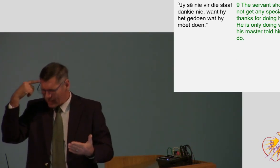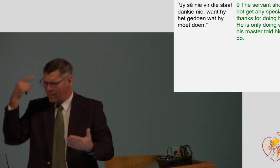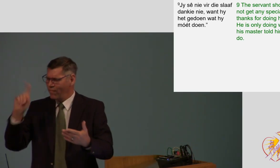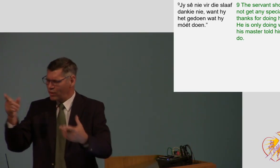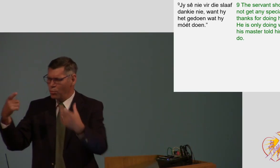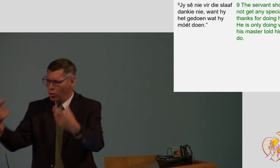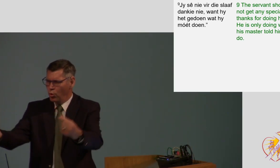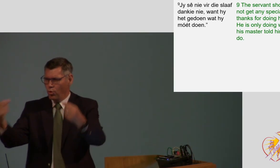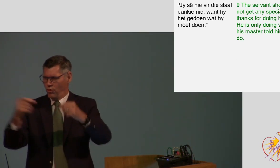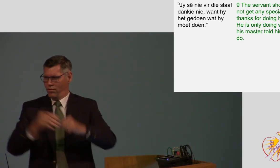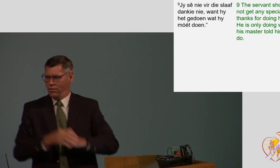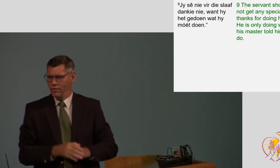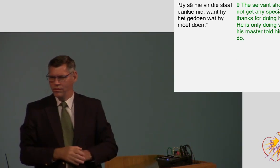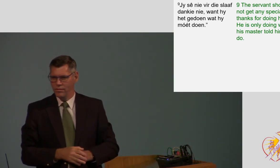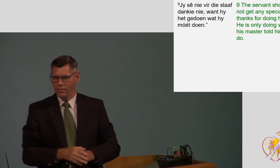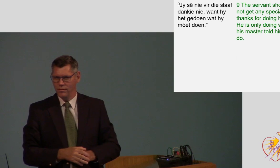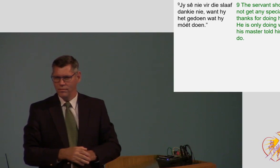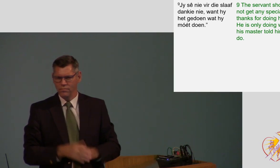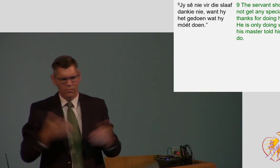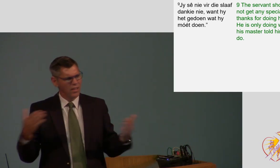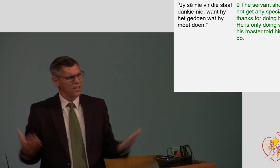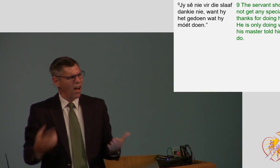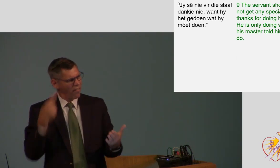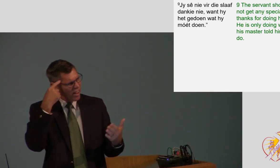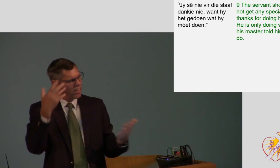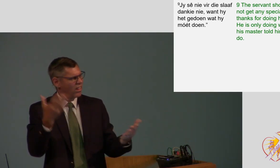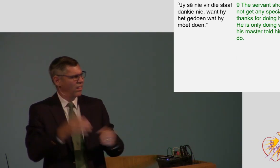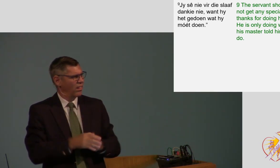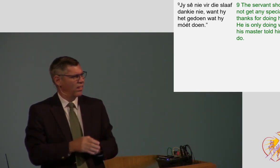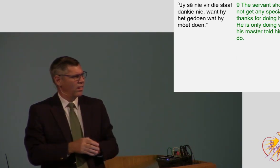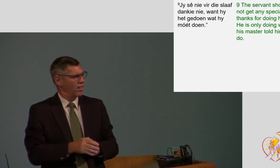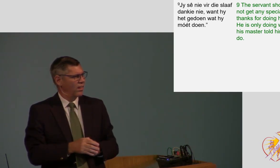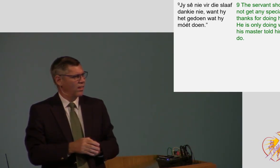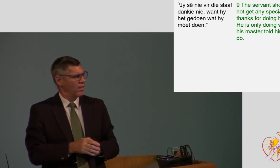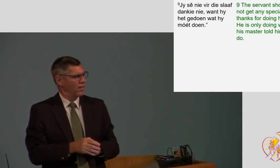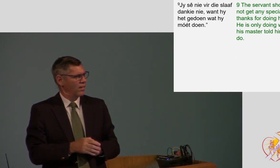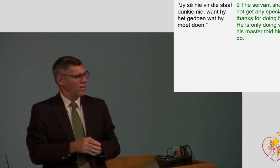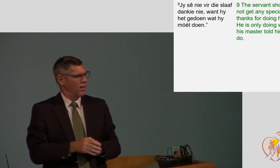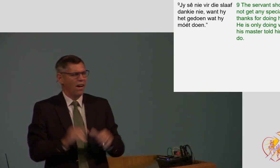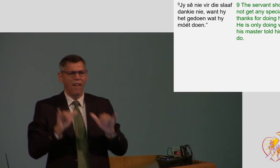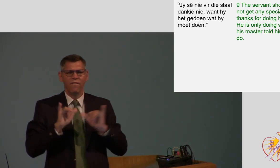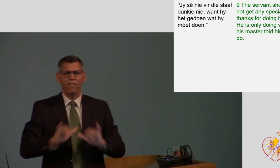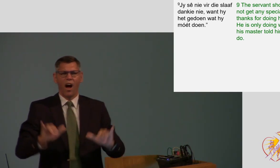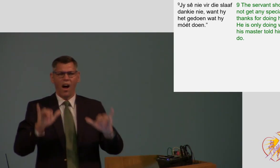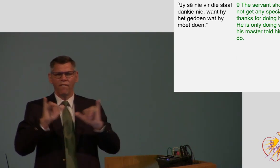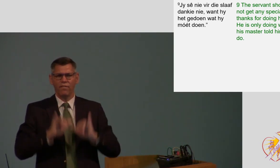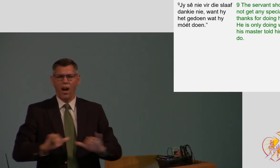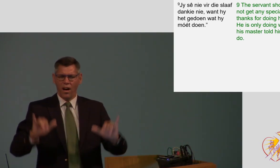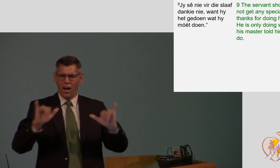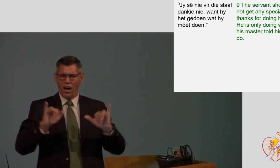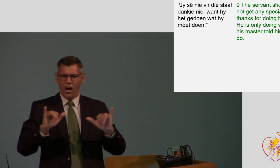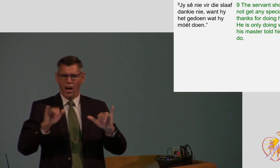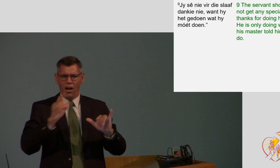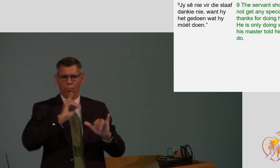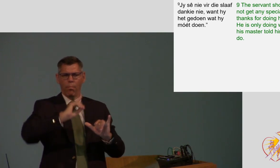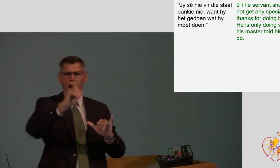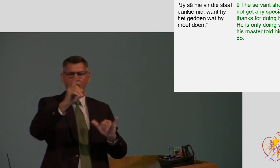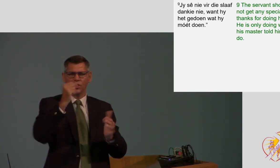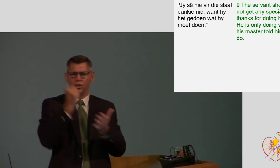om te doen. Die slaaf weet. Hy verwag. Baas moet